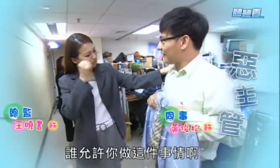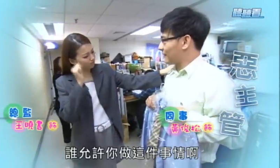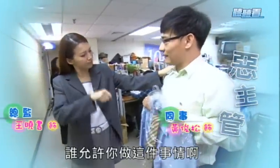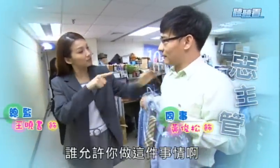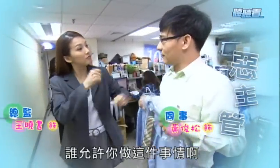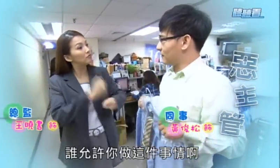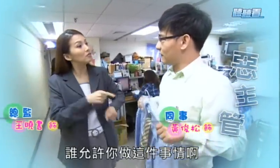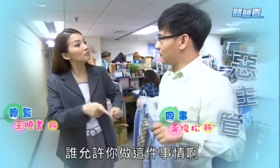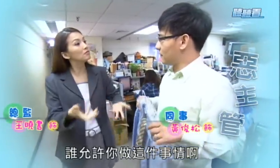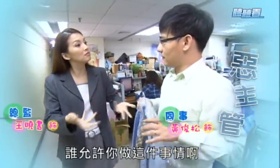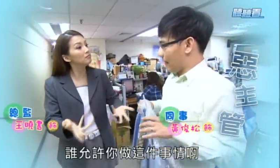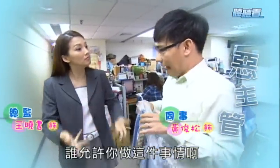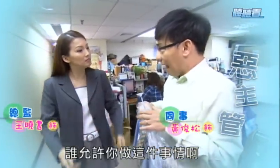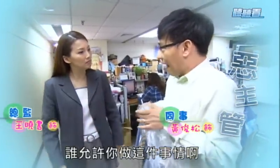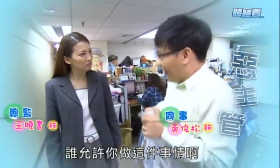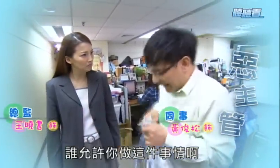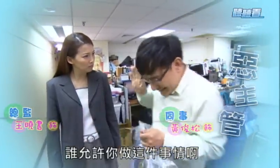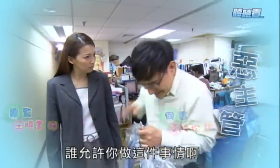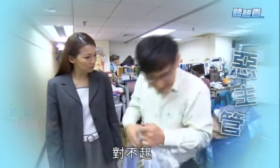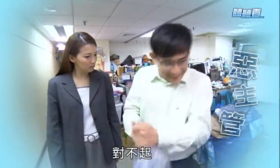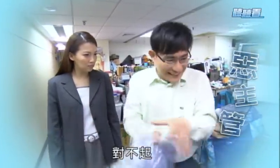谁允许你做这件事情啊？ 对不起。